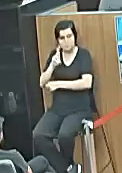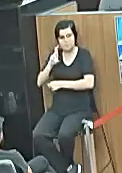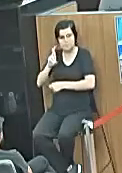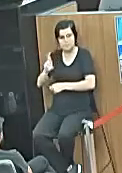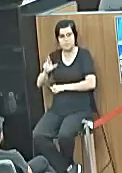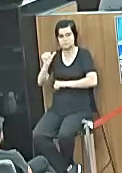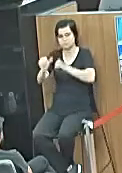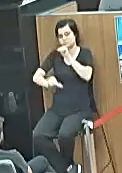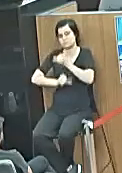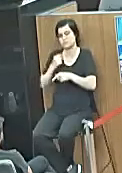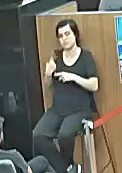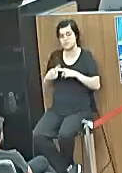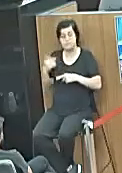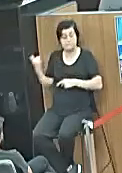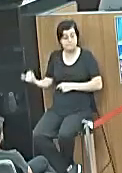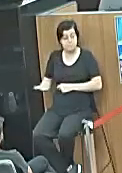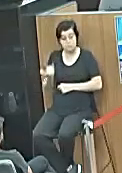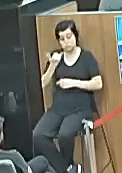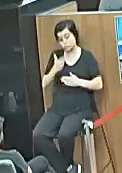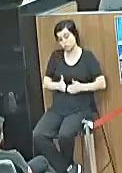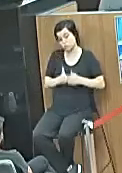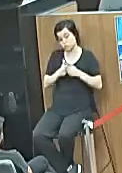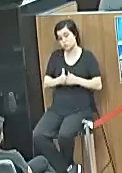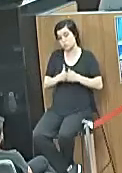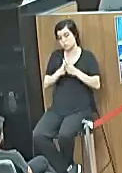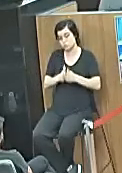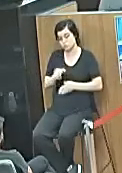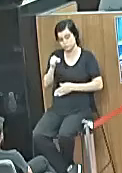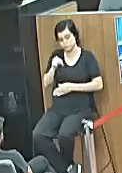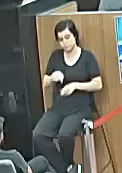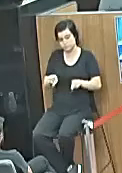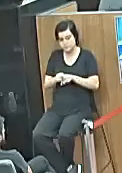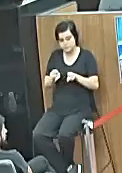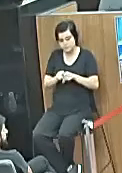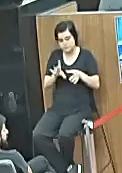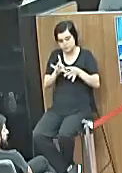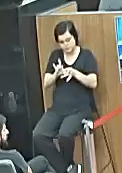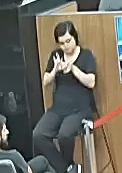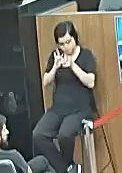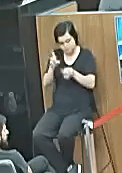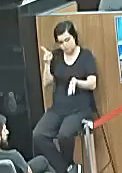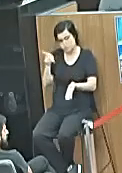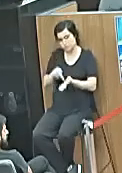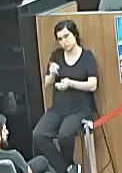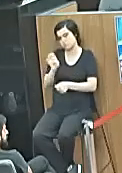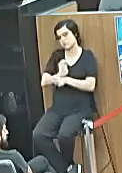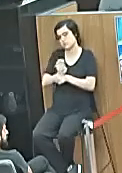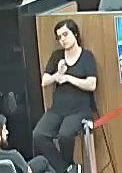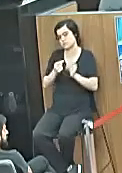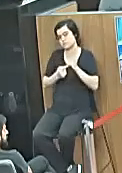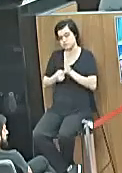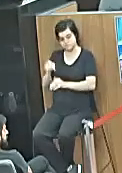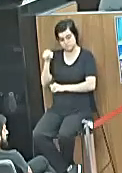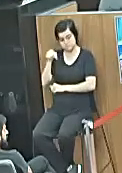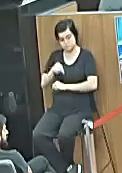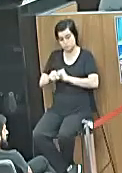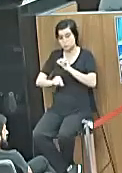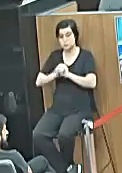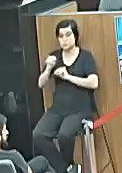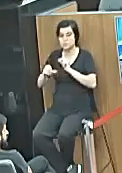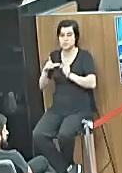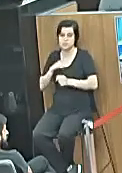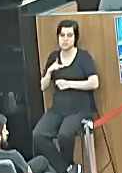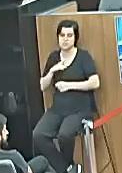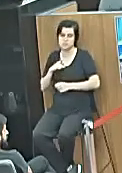importantíssima para o vale do jequitinhonha e também para que ela seja integrada ao nosso estado e possa mostrar o estado tudo que ela tem a oferecer